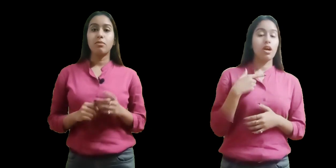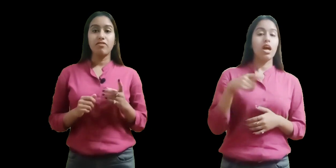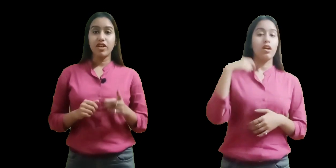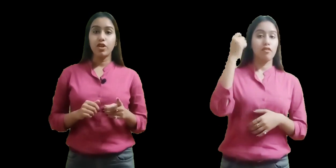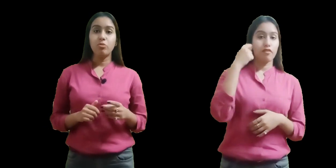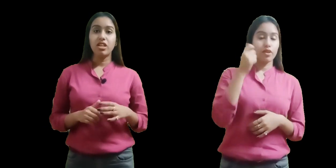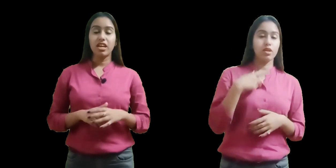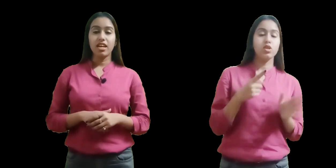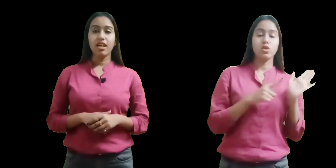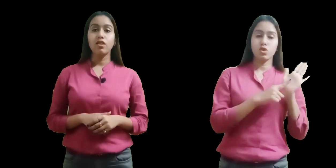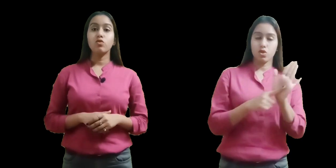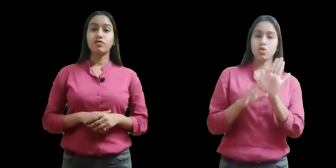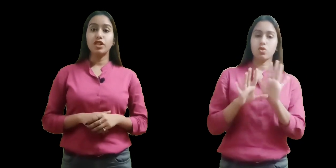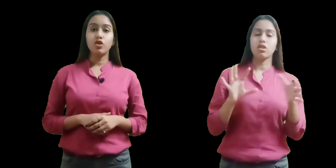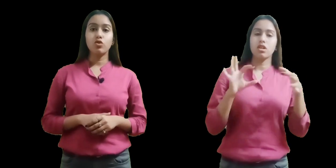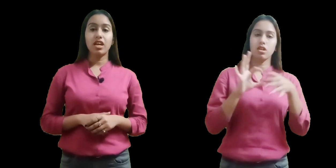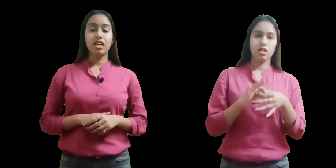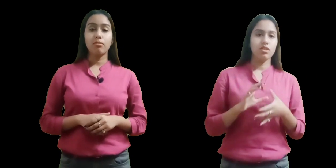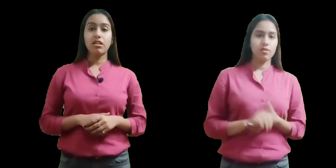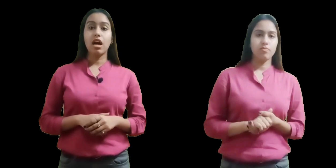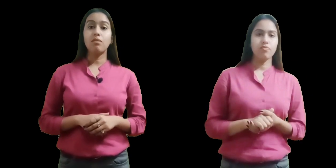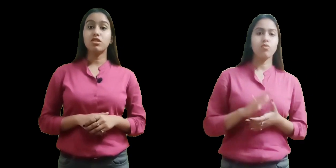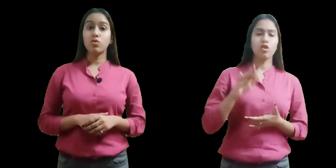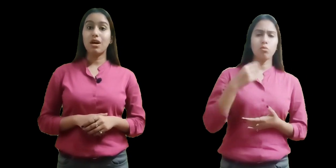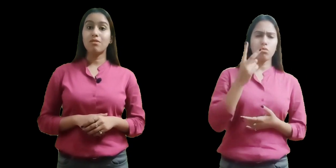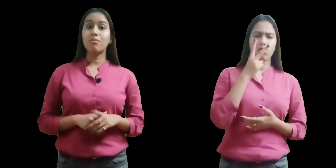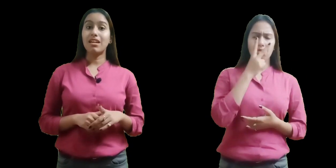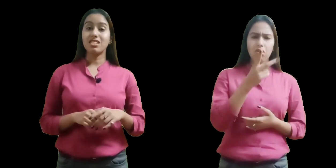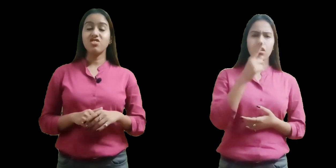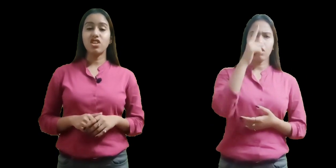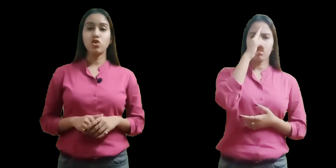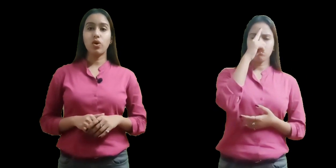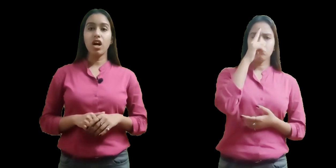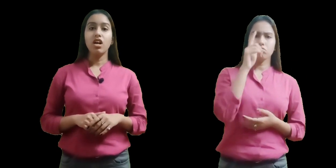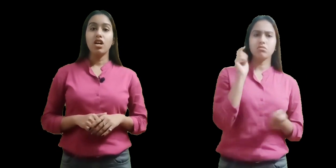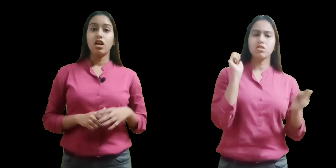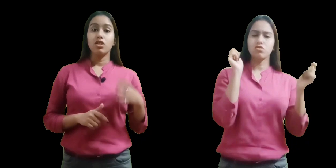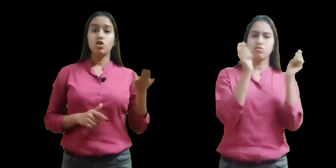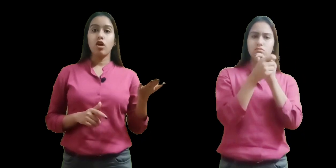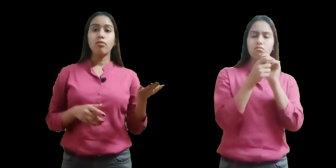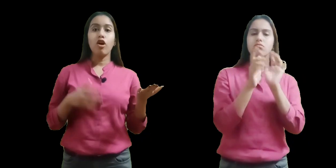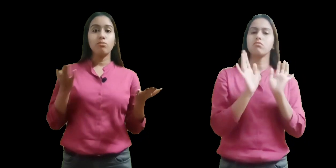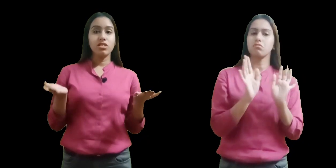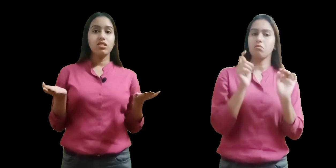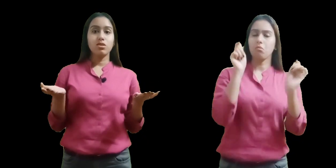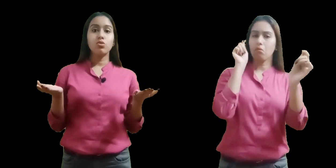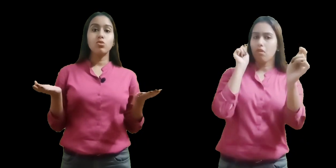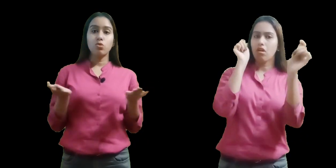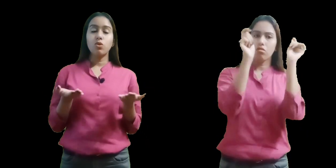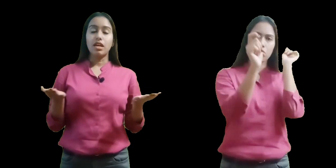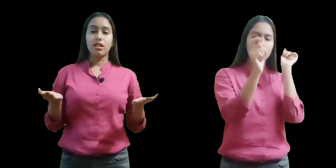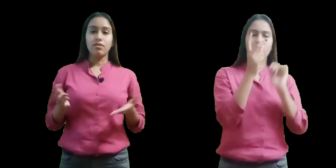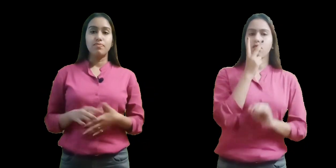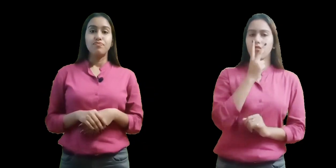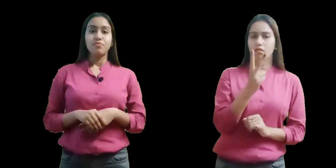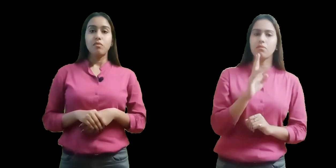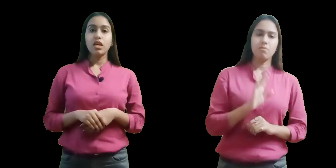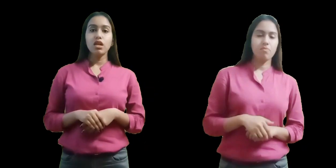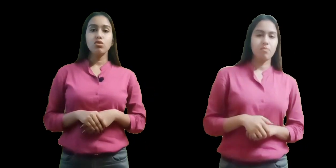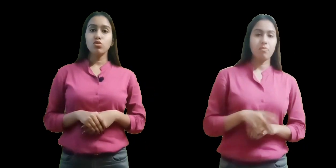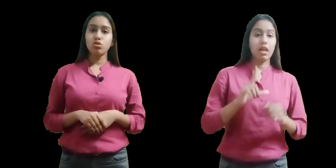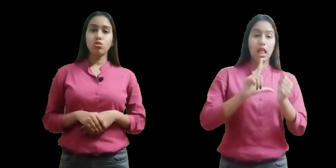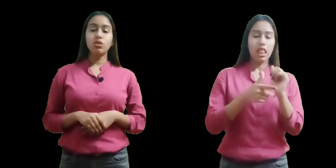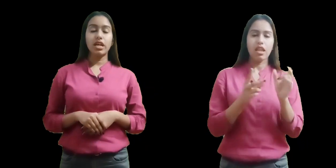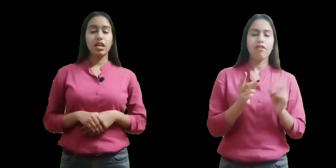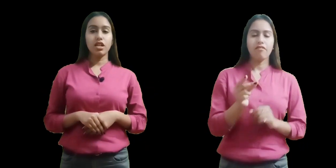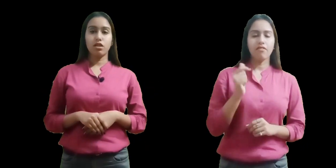साथ साथ हम एक वीडियो भी देखेंगे। उस वीडियो को देखने के बाद आप जरूर, आपका माइंडसेट चेंज होगा जॉब और बिजनेस को दोनों को लेकर।